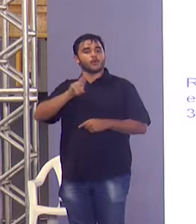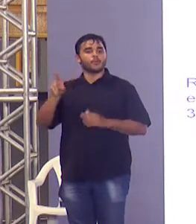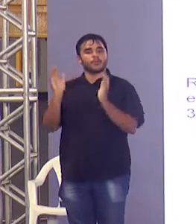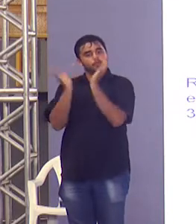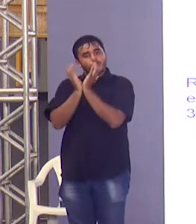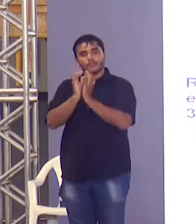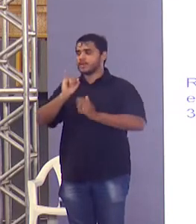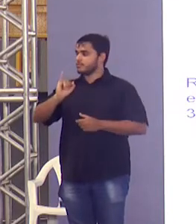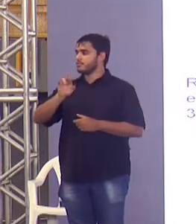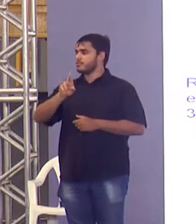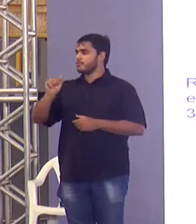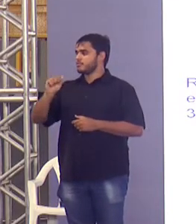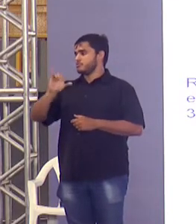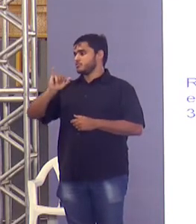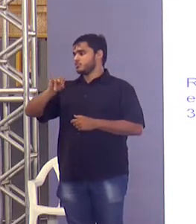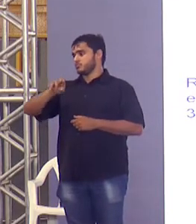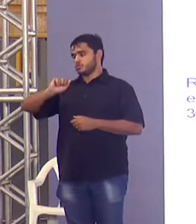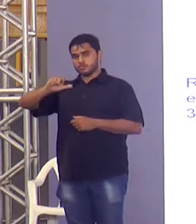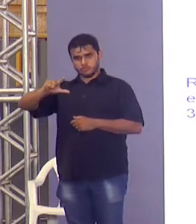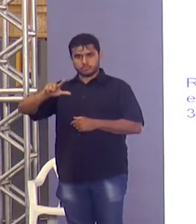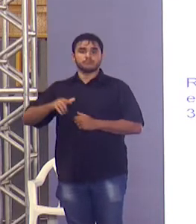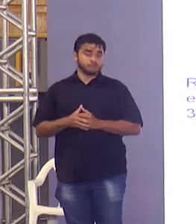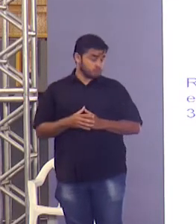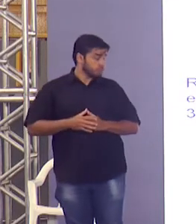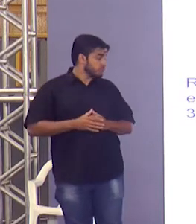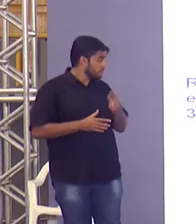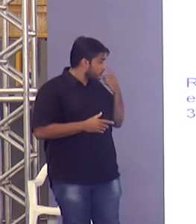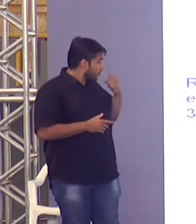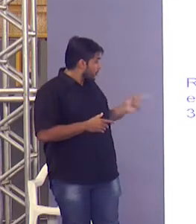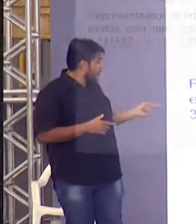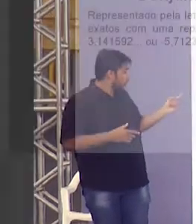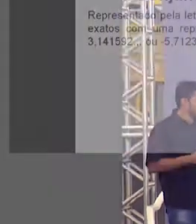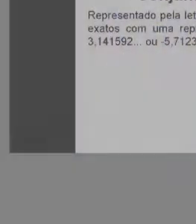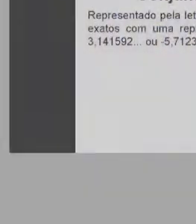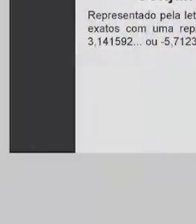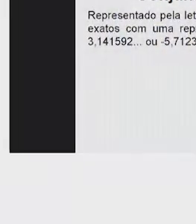irracional. Esse outro número aqui, ó, menos